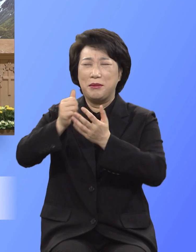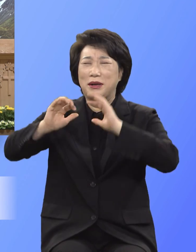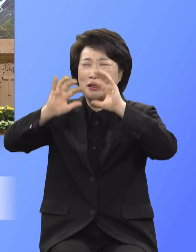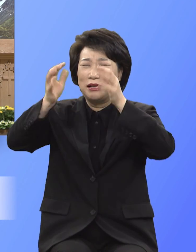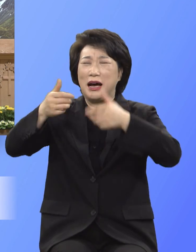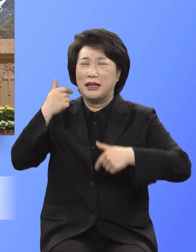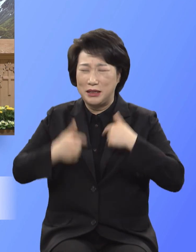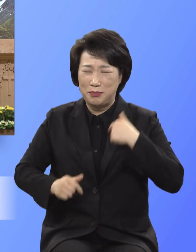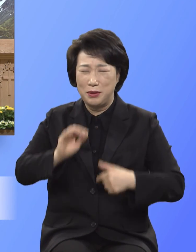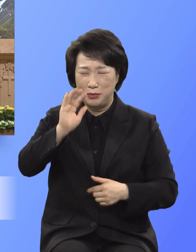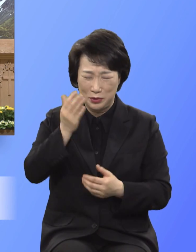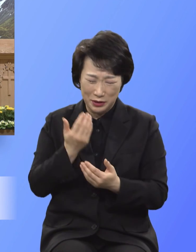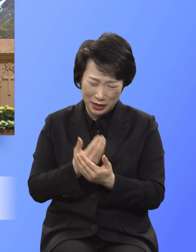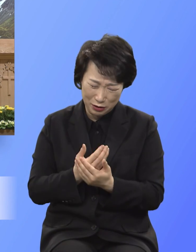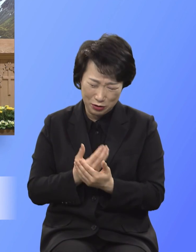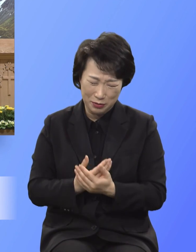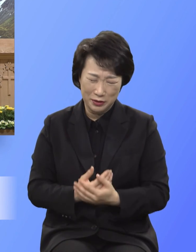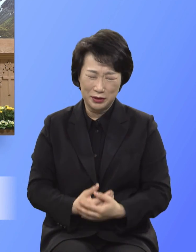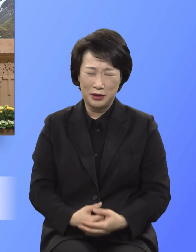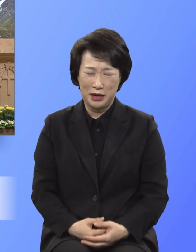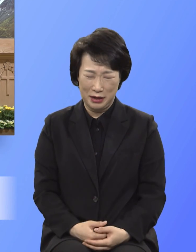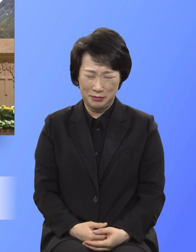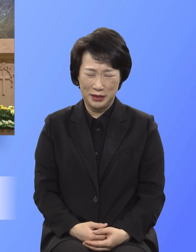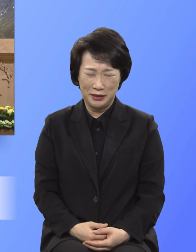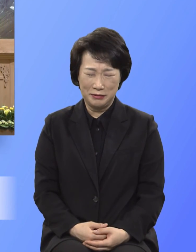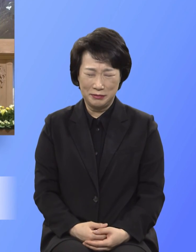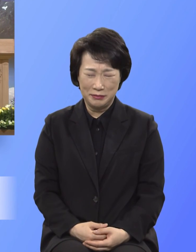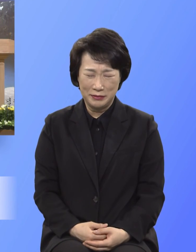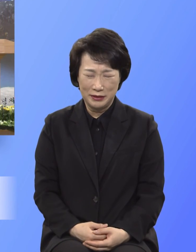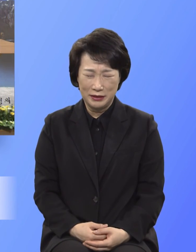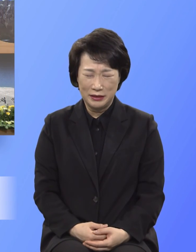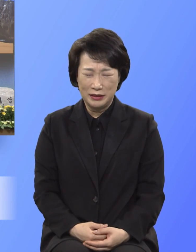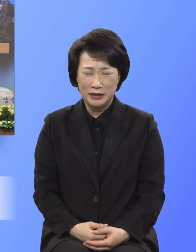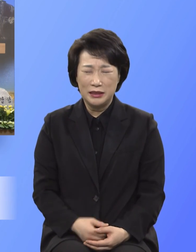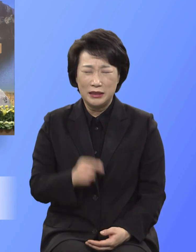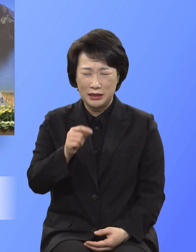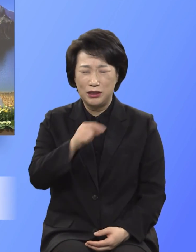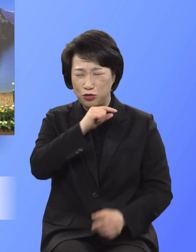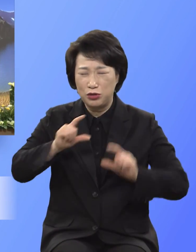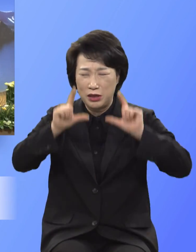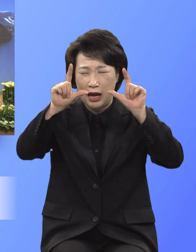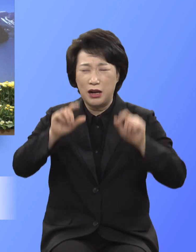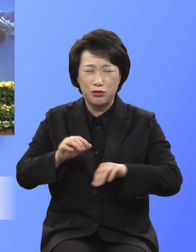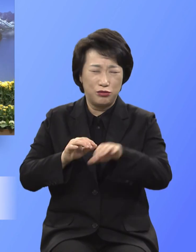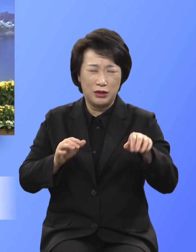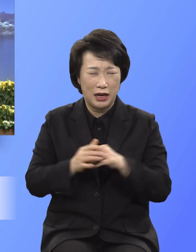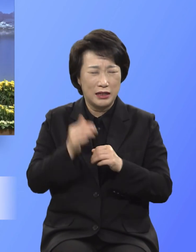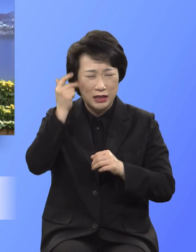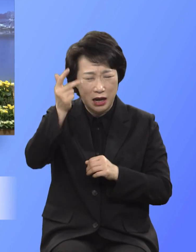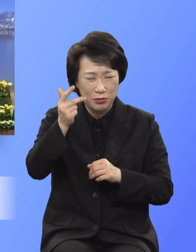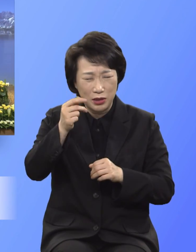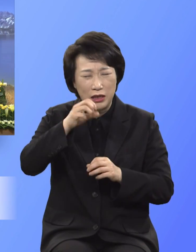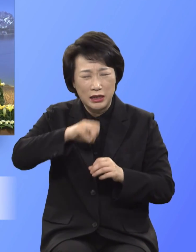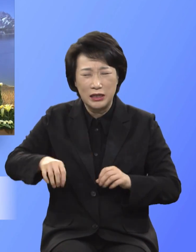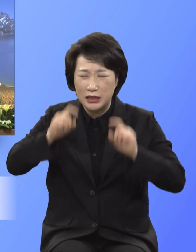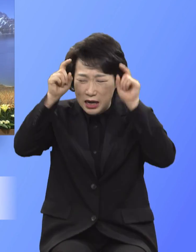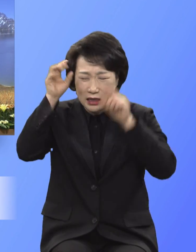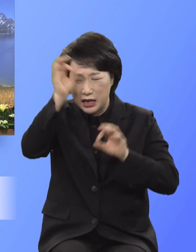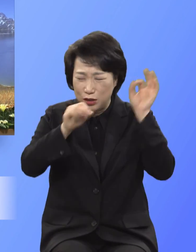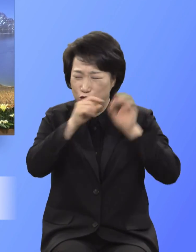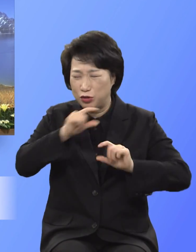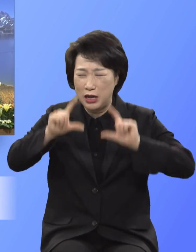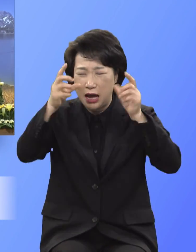하나님의 나라의 기쁨이 되도록 도와주시옵시고 이 주의를 행사가 아니라 실제로